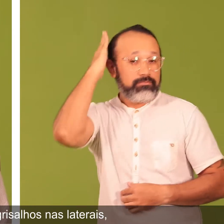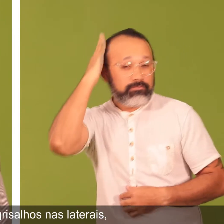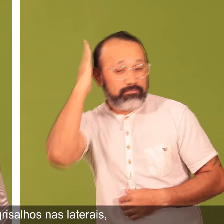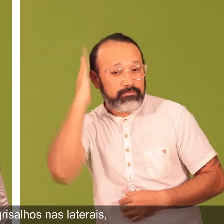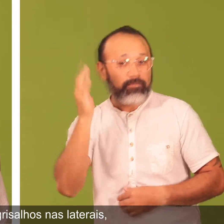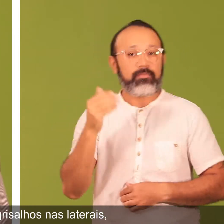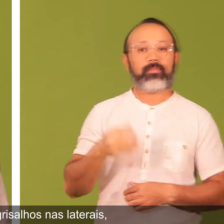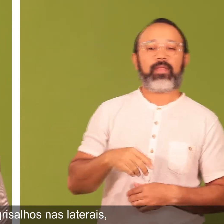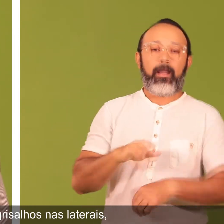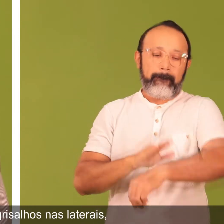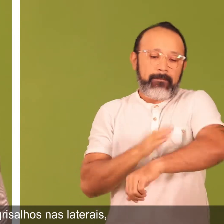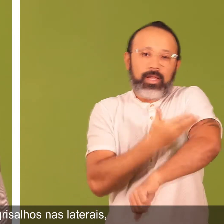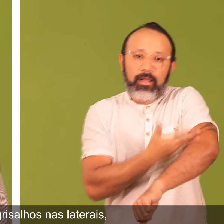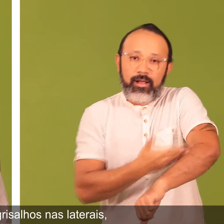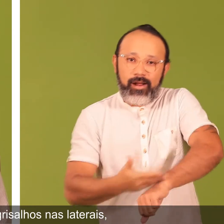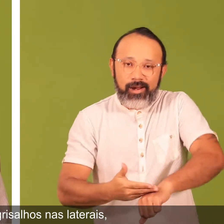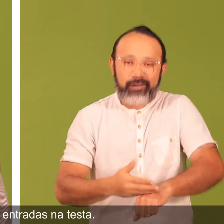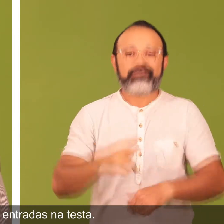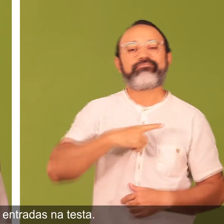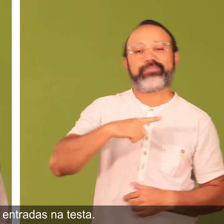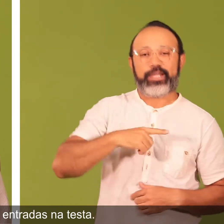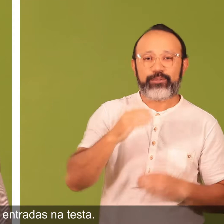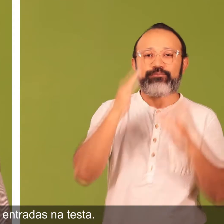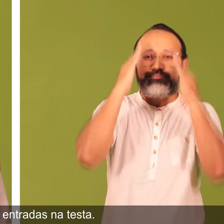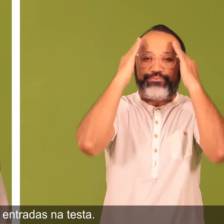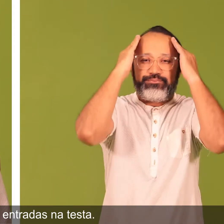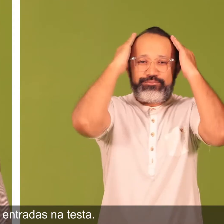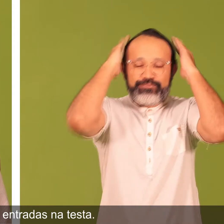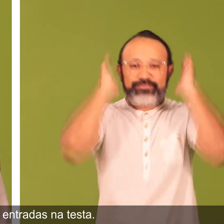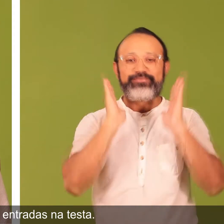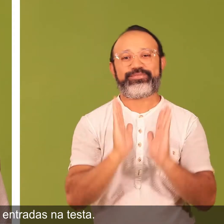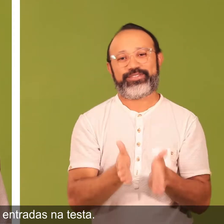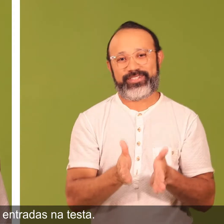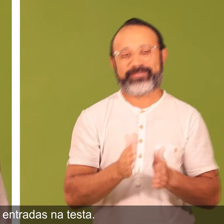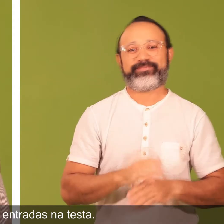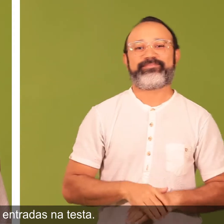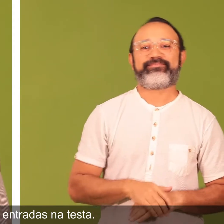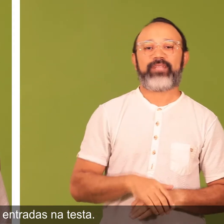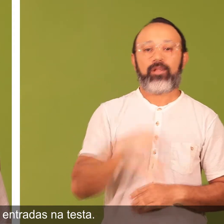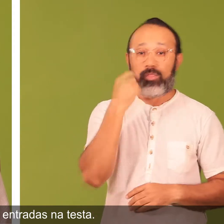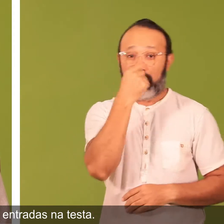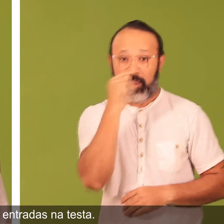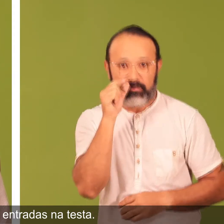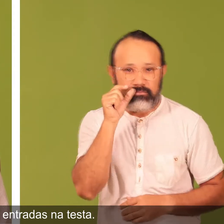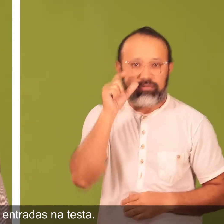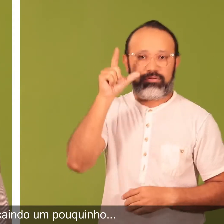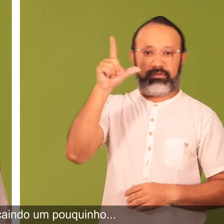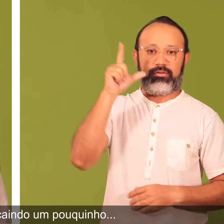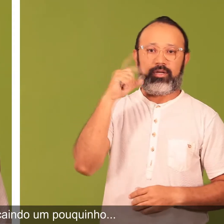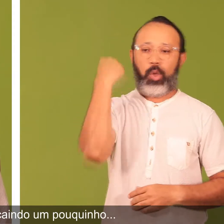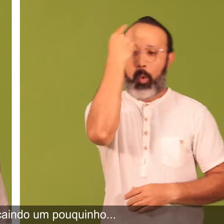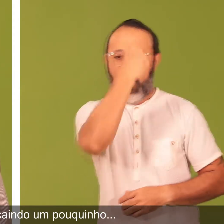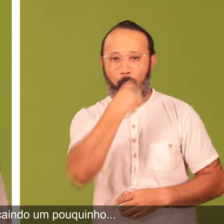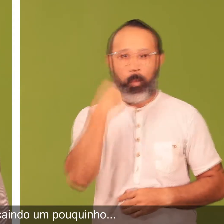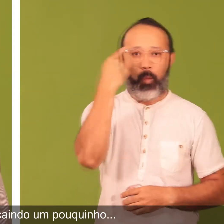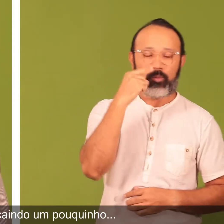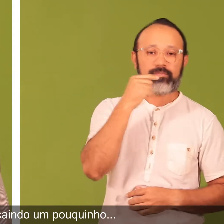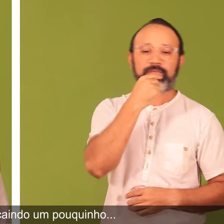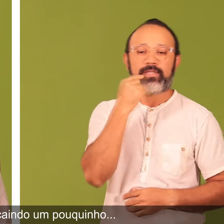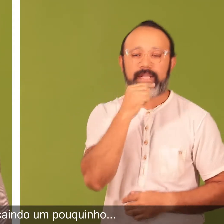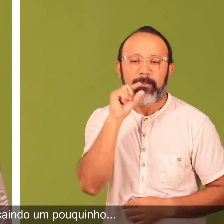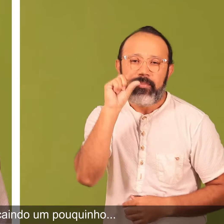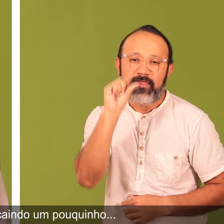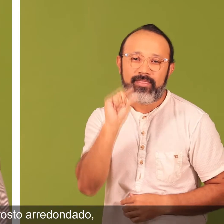pretos mas já meio grisales nas laterais meter em algumas entradas duas entradas na testa se cabelo já tá